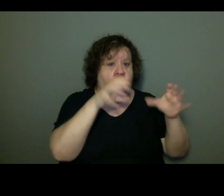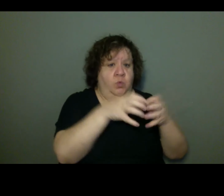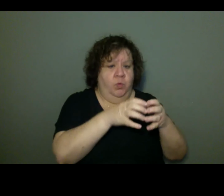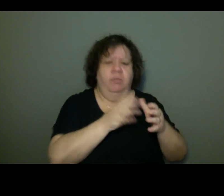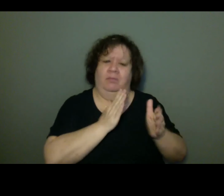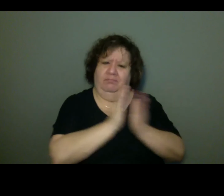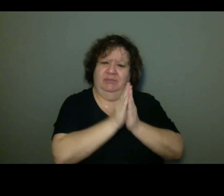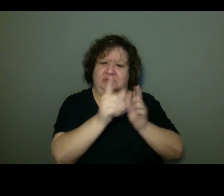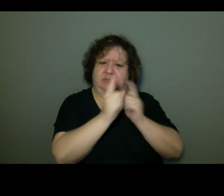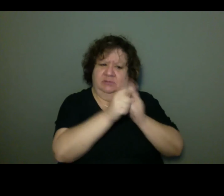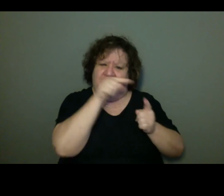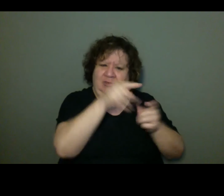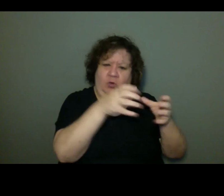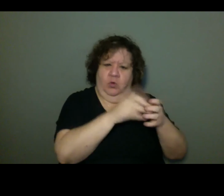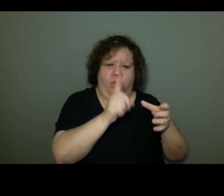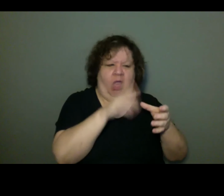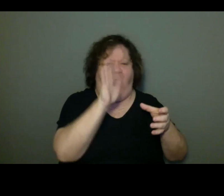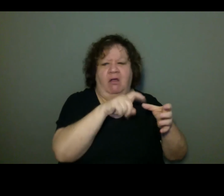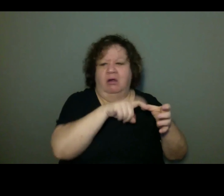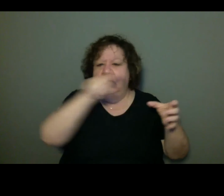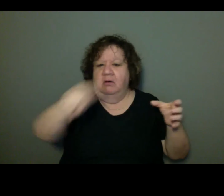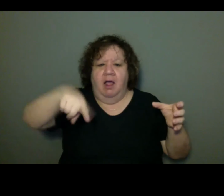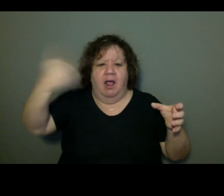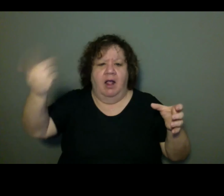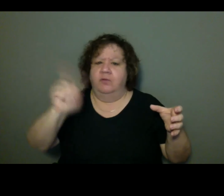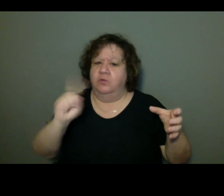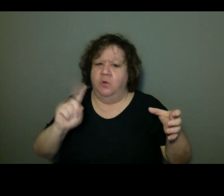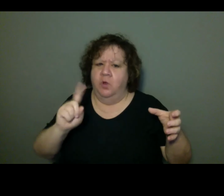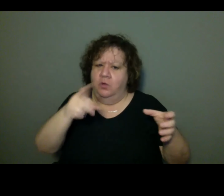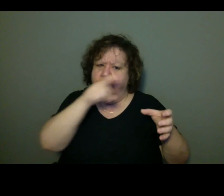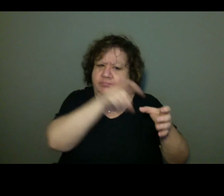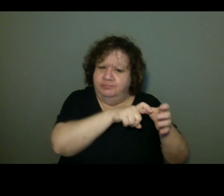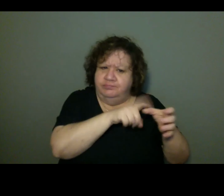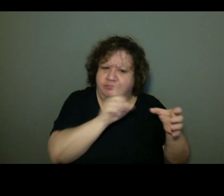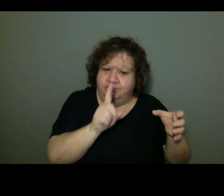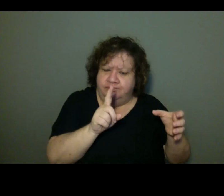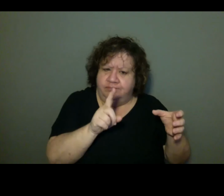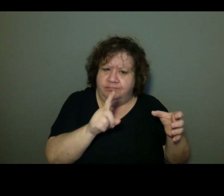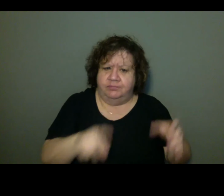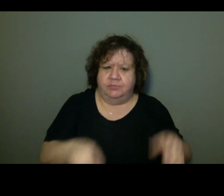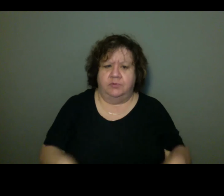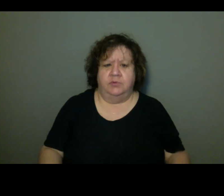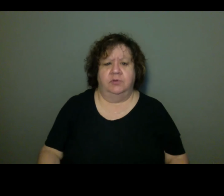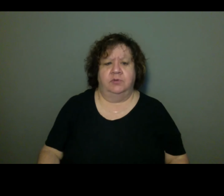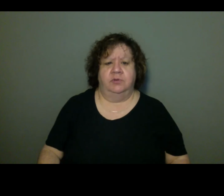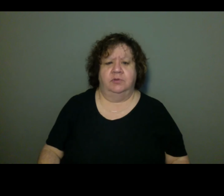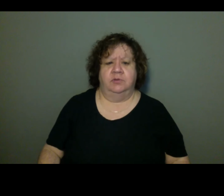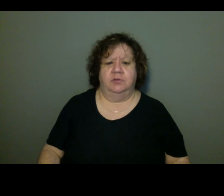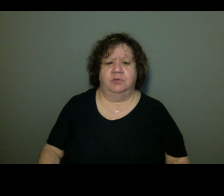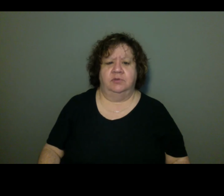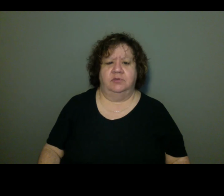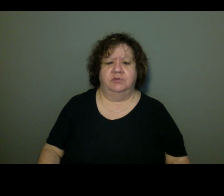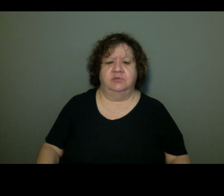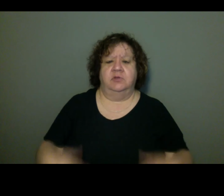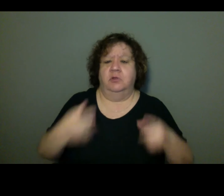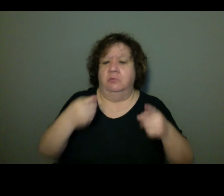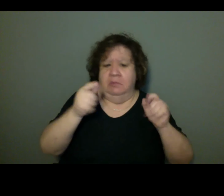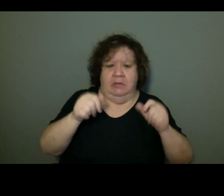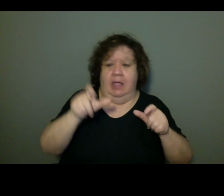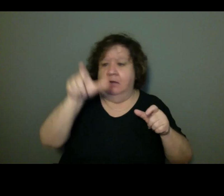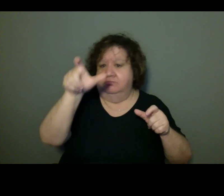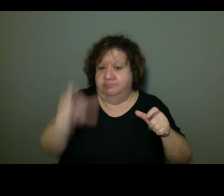y así podrán ir directamente de la plataforma de inscripciones a la sesión que les